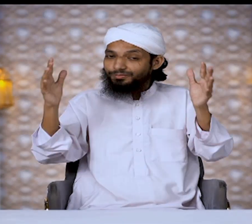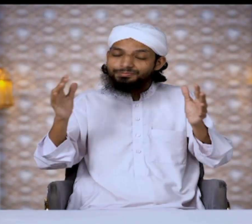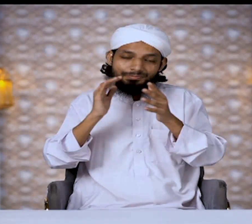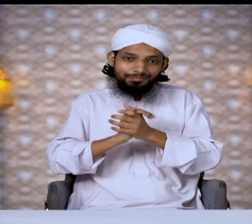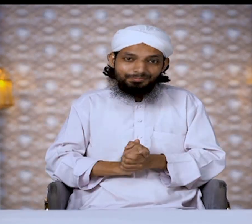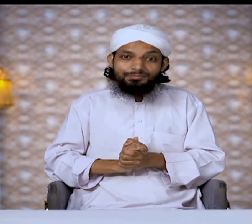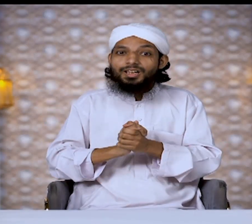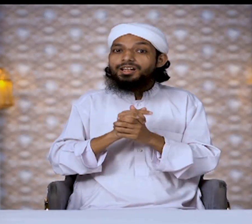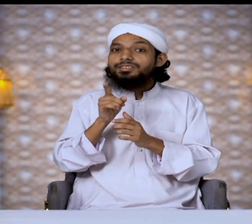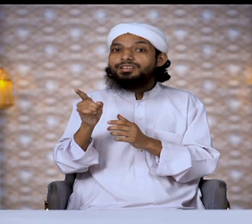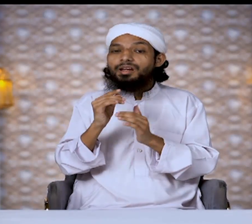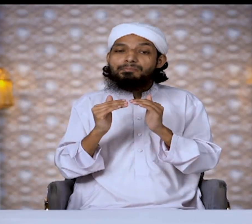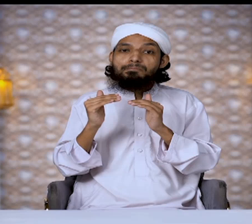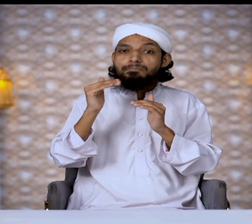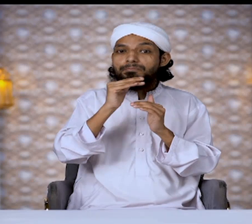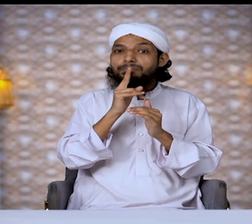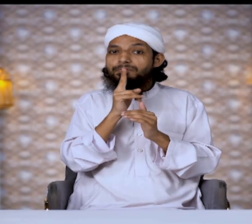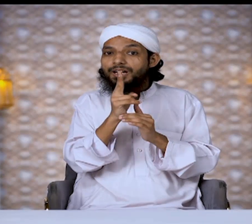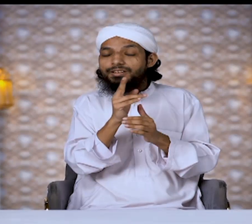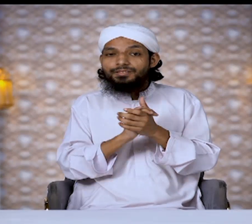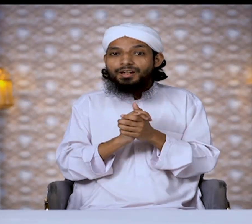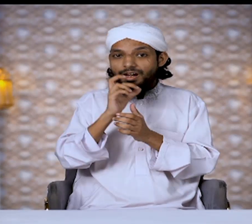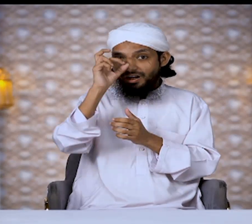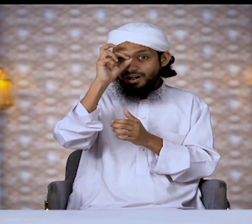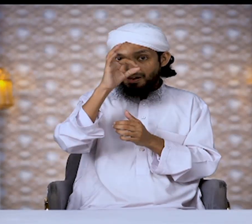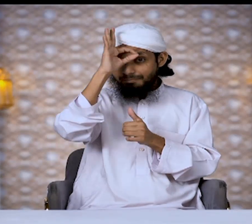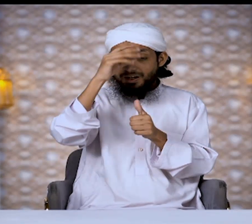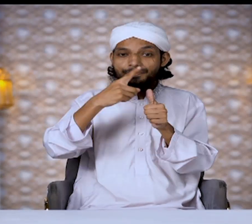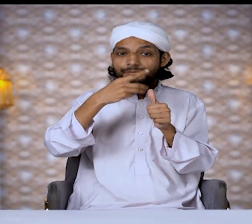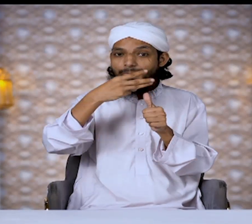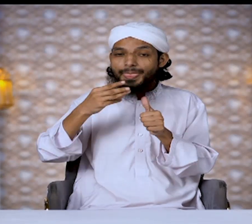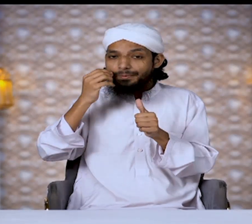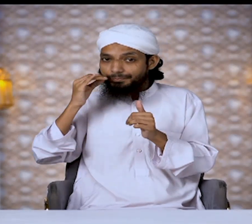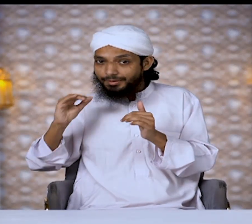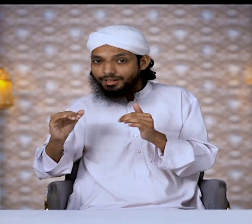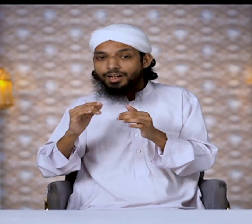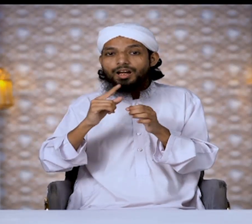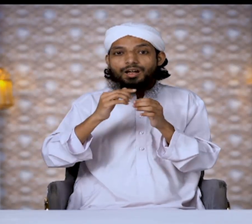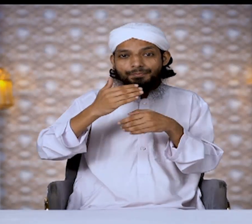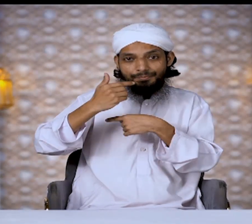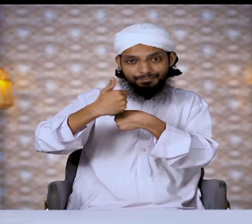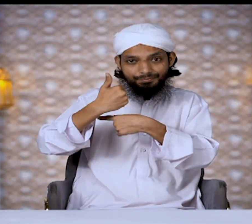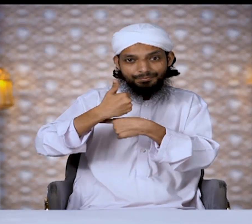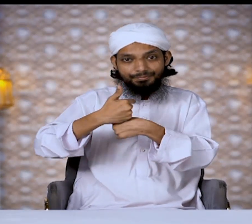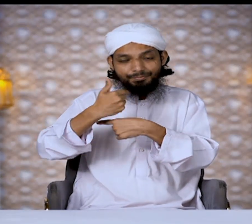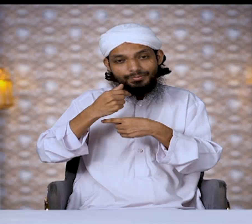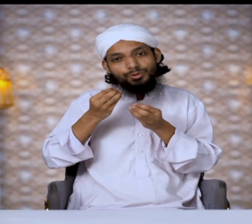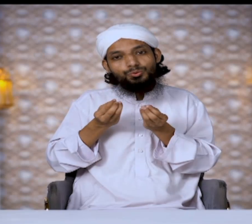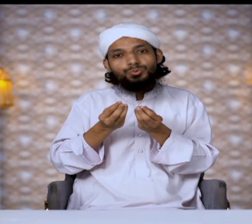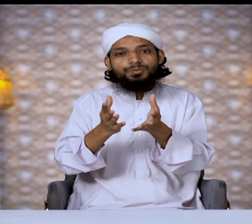شاید اس کی سب سے بڑی وجہ یہ ہے کہ اعلیٰ حضرت رحمۃ اللہ علیہ نے انتہائی کم عمری سے ہی پڑھنے پڑھانے کا سلسلہ باقاعدہ شروع کر دیا تھا۔ چنانچہ